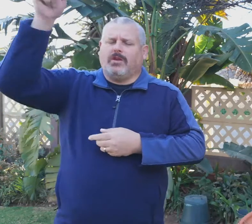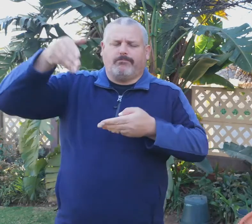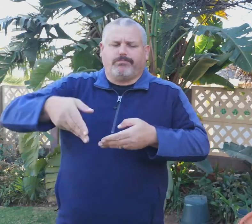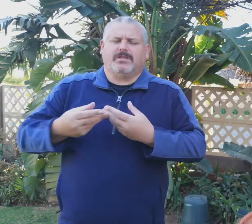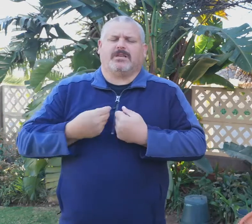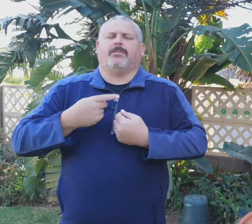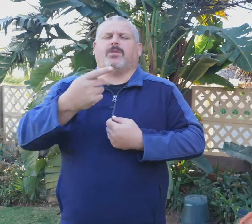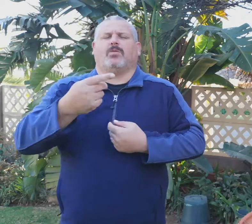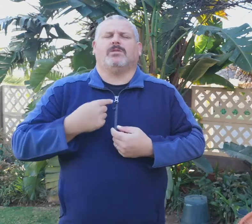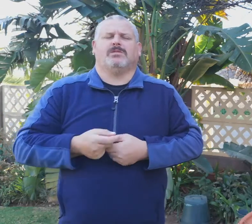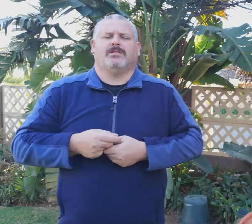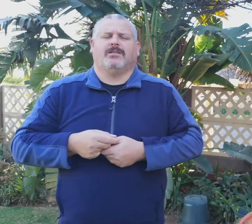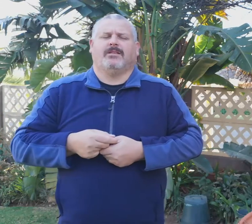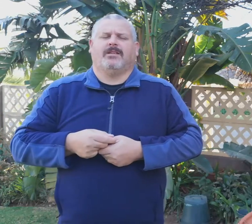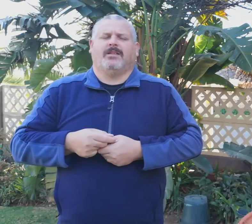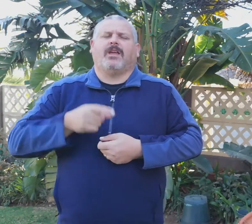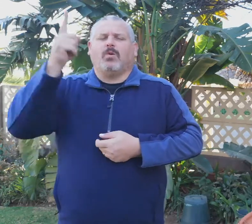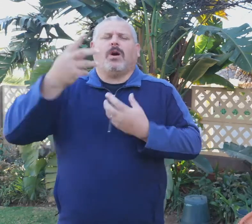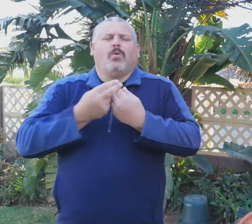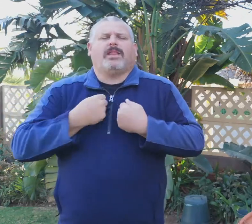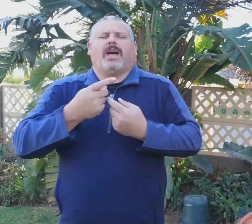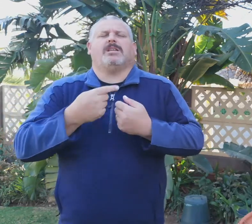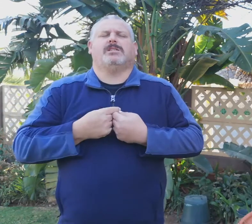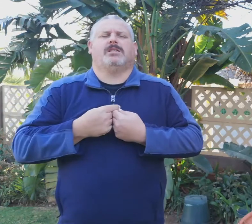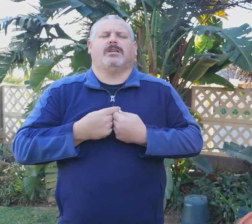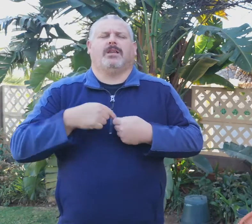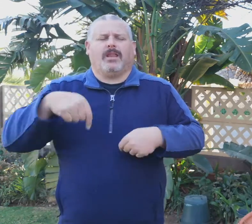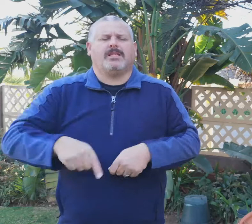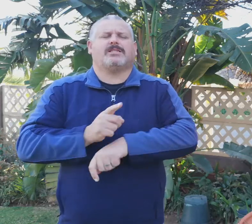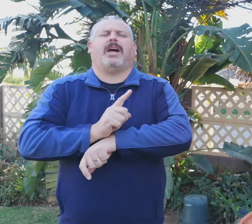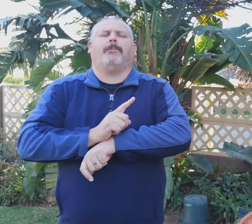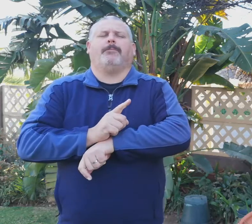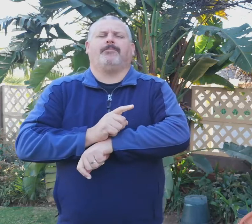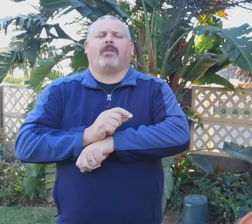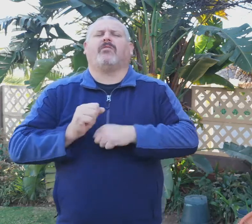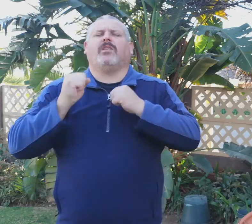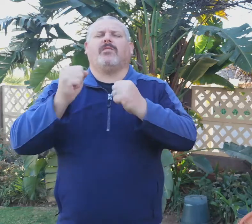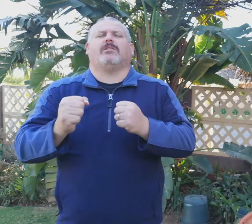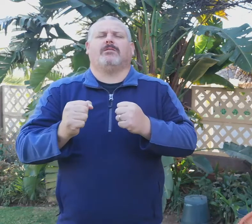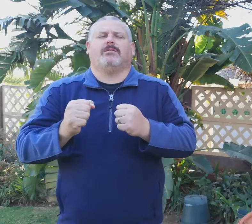is beside us. That you are with us in this time, difficult